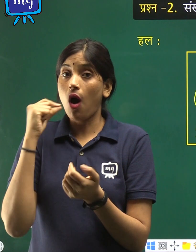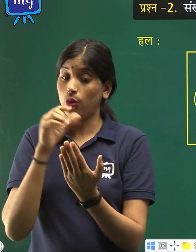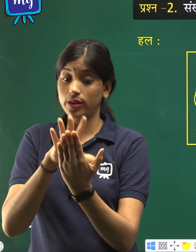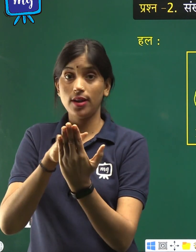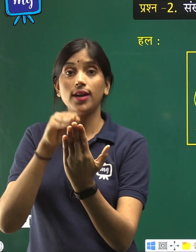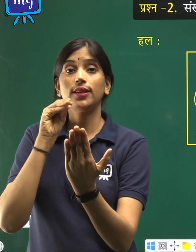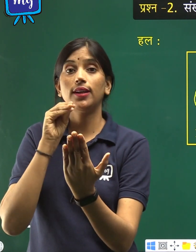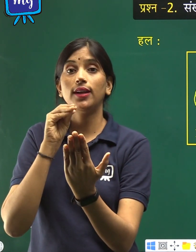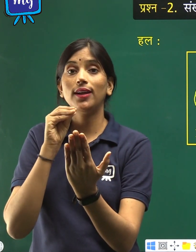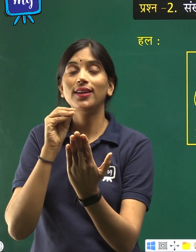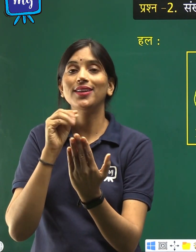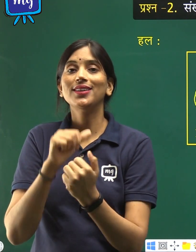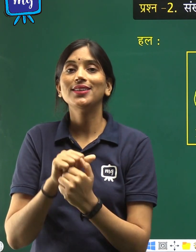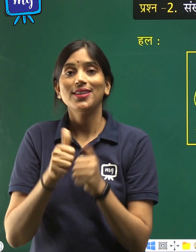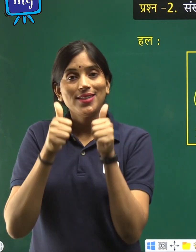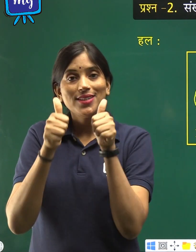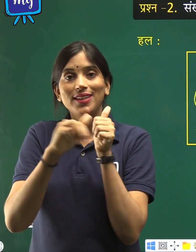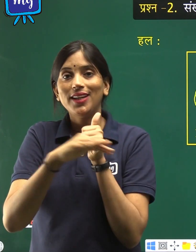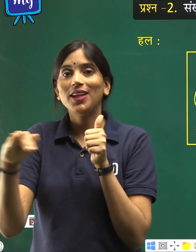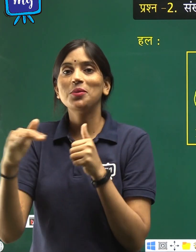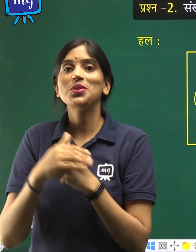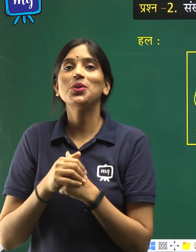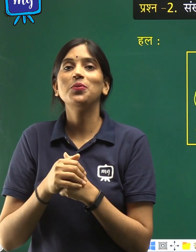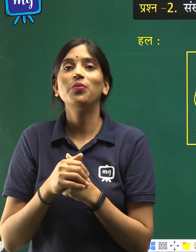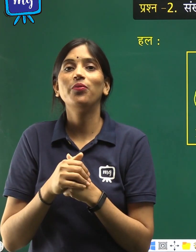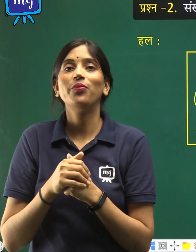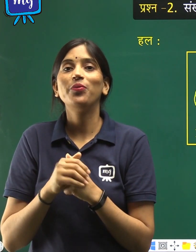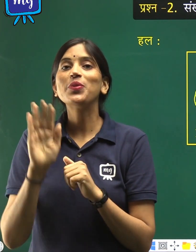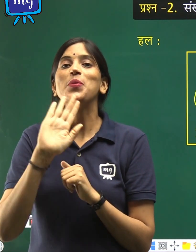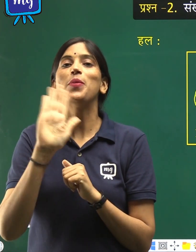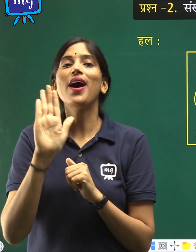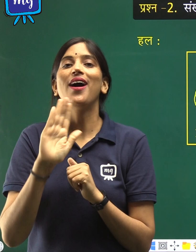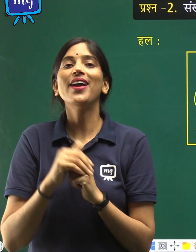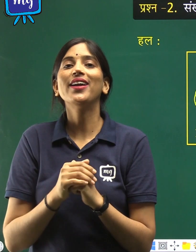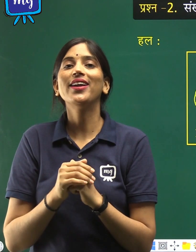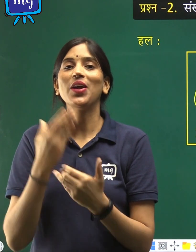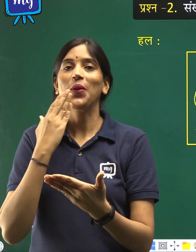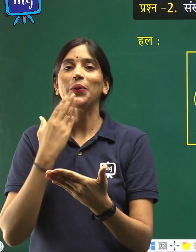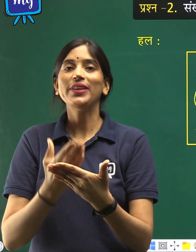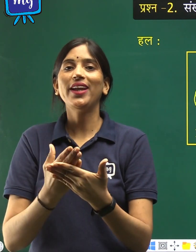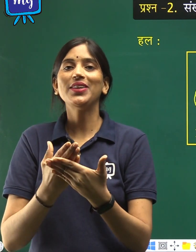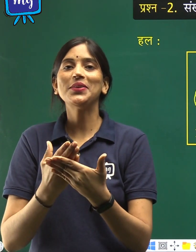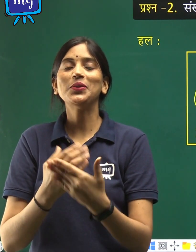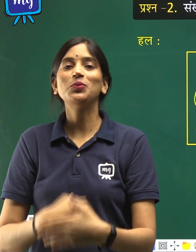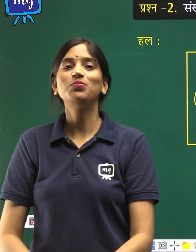याद करना है। ठीक है बच्चों? बाय। थैंक यू।